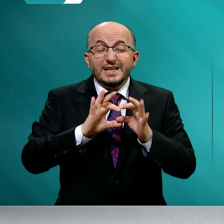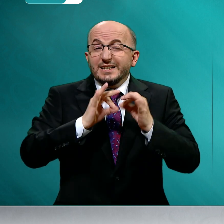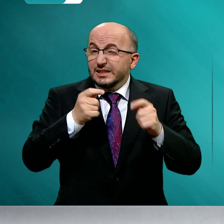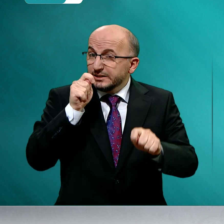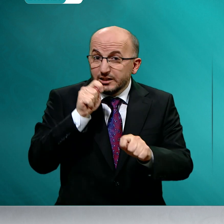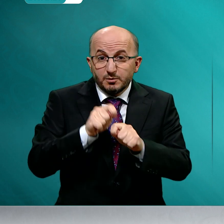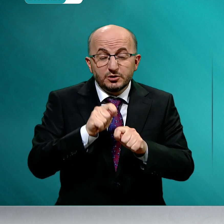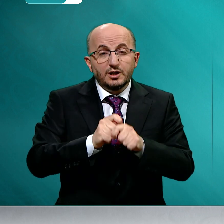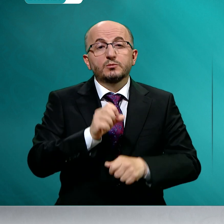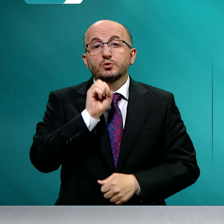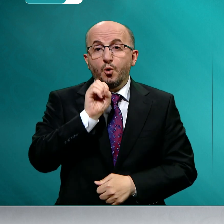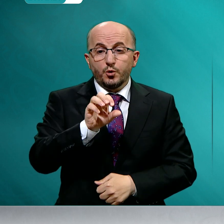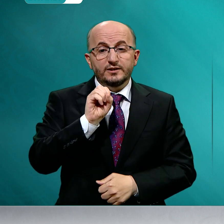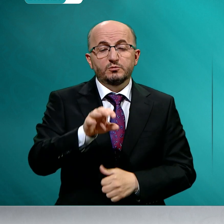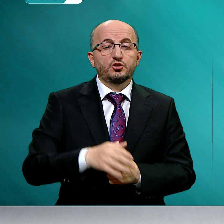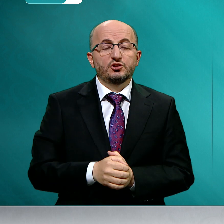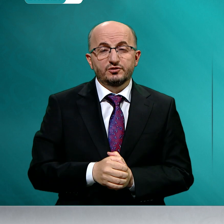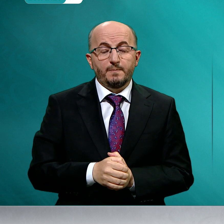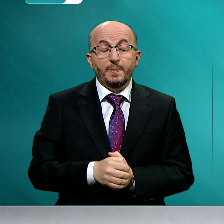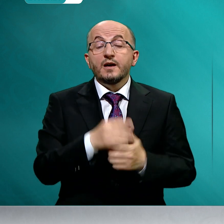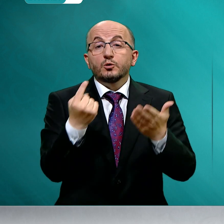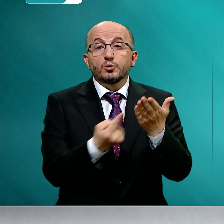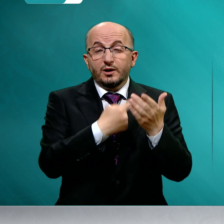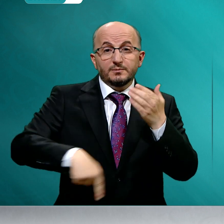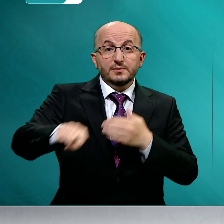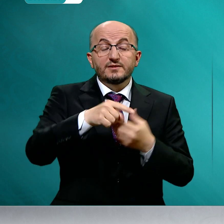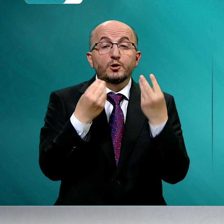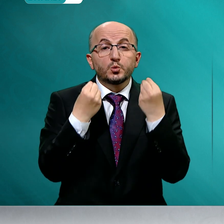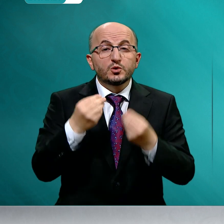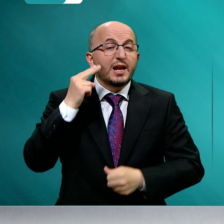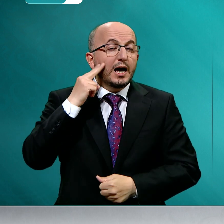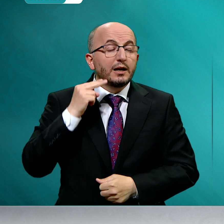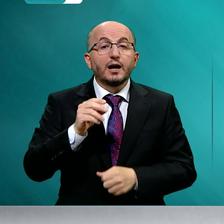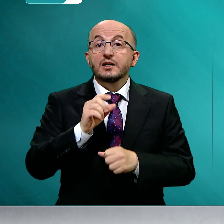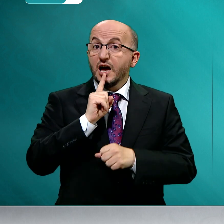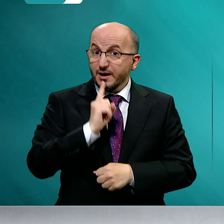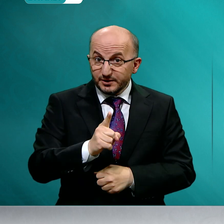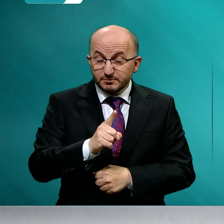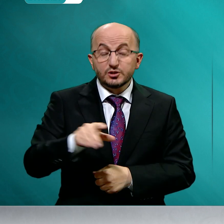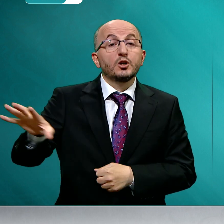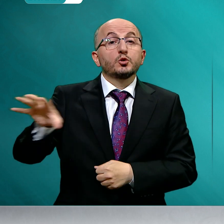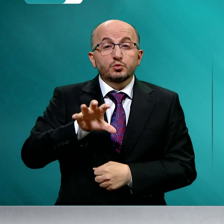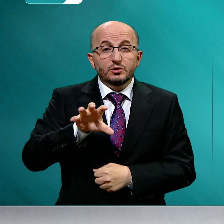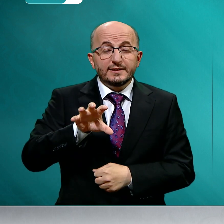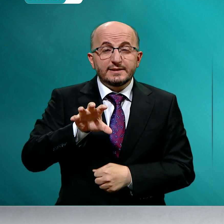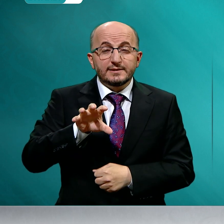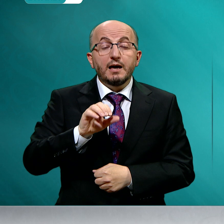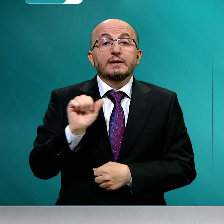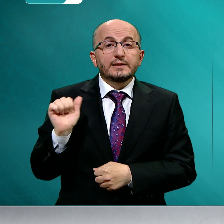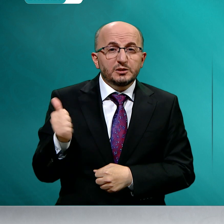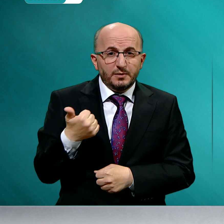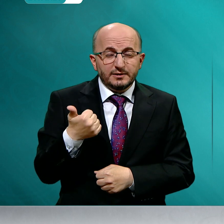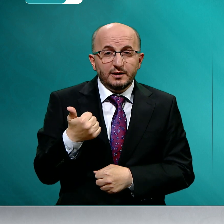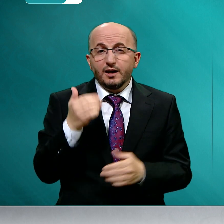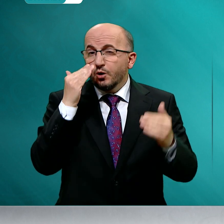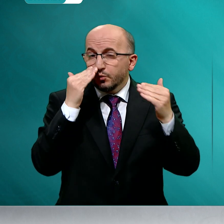yerine getireceğimizi öğretmiştir. Kur'an bize güzel ahlakı emretmiş, sünnet ise kıymetli